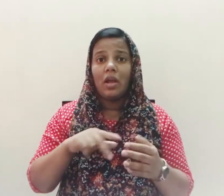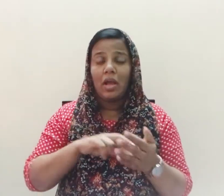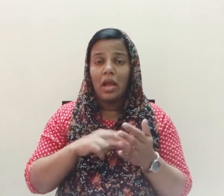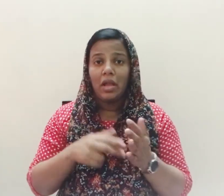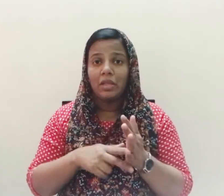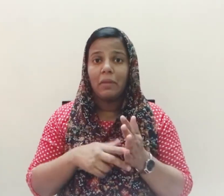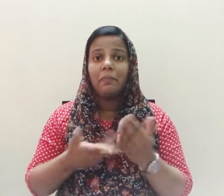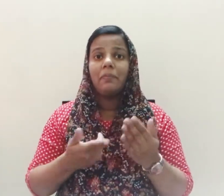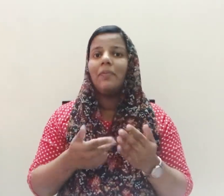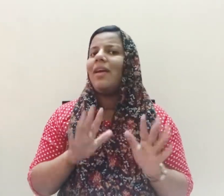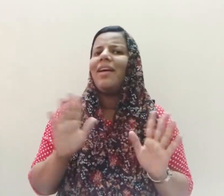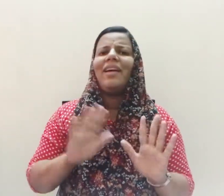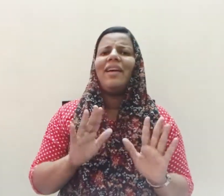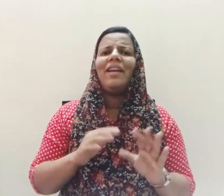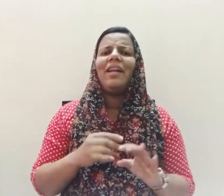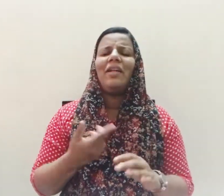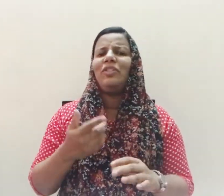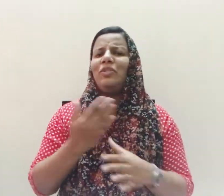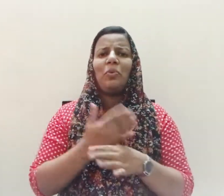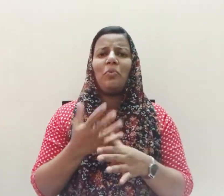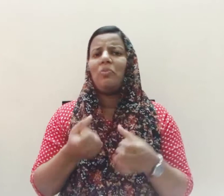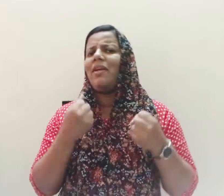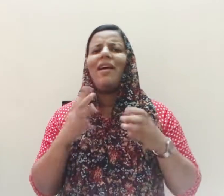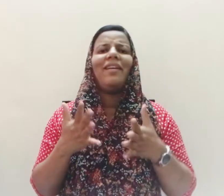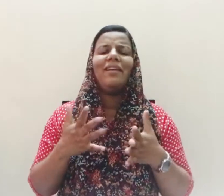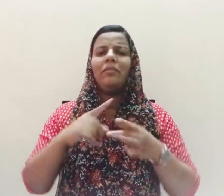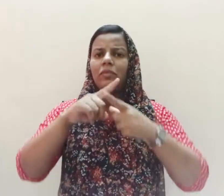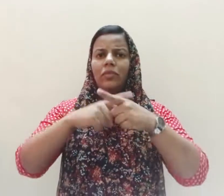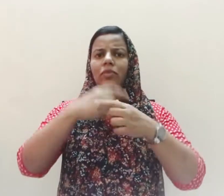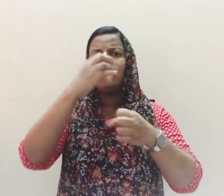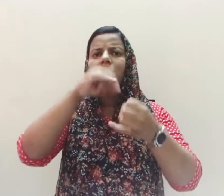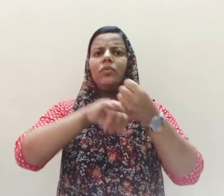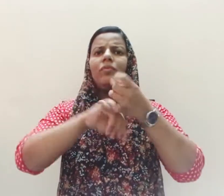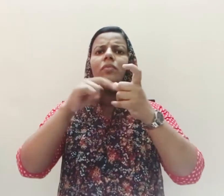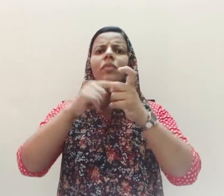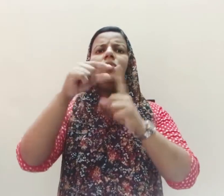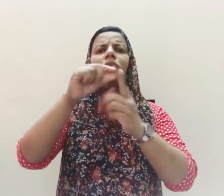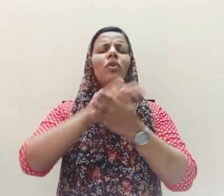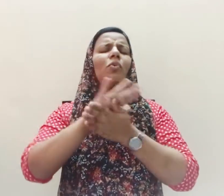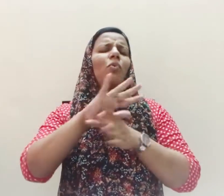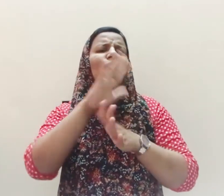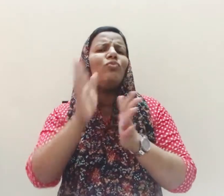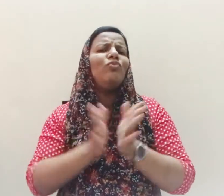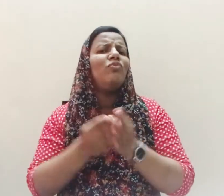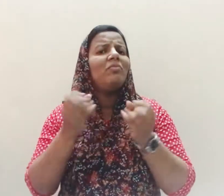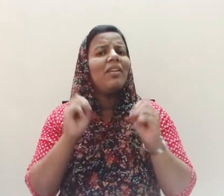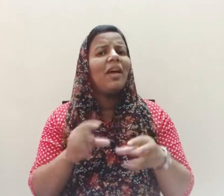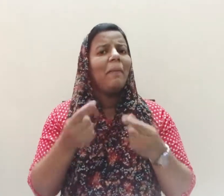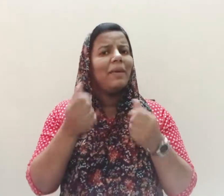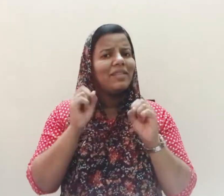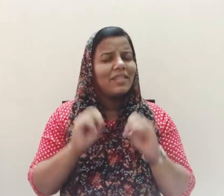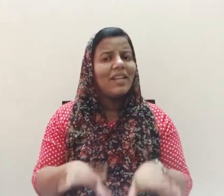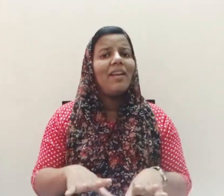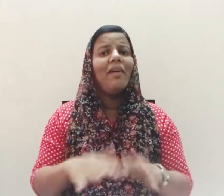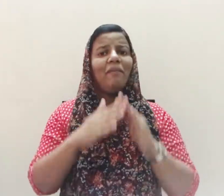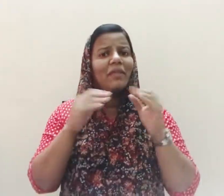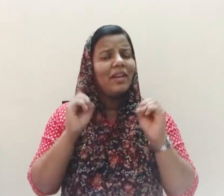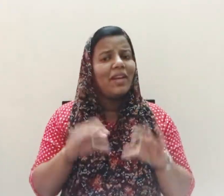പറയുന്നത് ഏതെങ്കിലും ഒരു പൊസിഷനിലെത്തിയതല്ല. ആമേൻ ജോസഫിനെ സംബന്ധിച്ച് ഒരു പൊസിഷനും ഇല്ല, ഒന്നും ബാലൻസ് ഇല്ല, ഒന്നും പറയാനില്ല. ബട്ട് ഹോളി